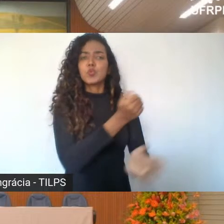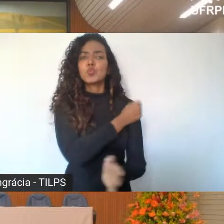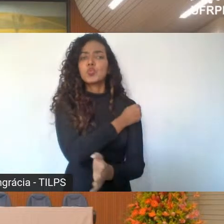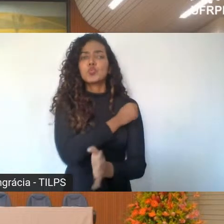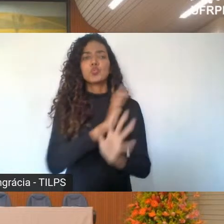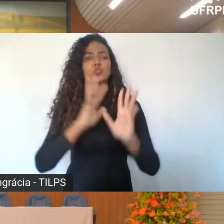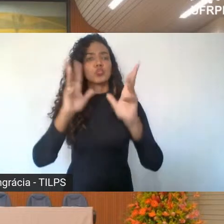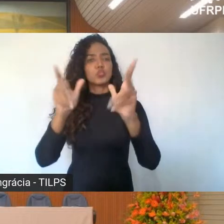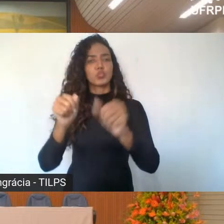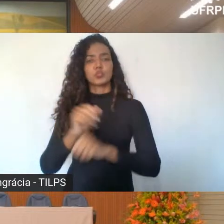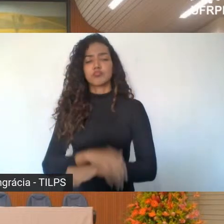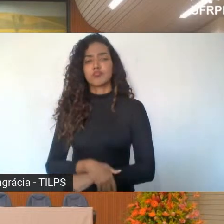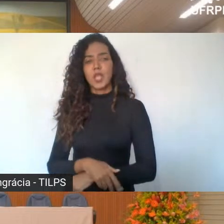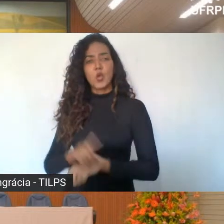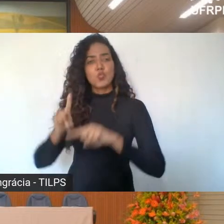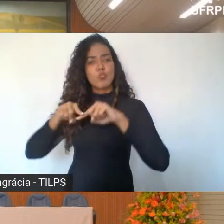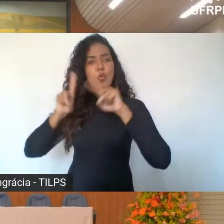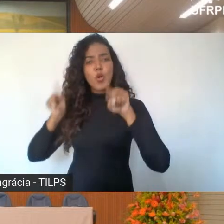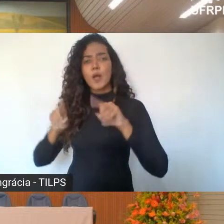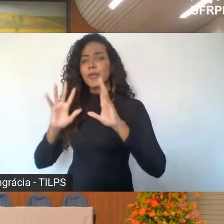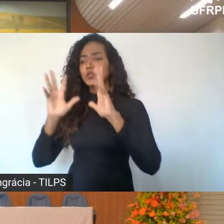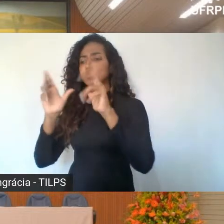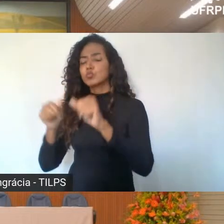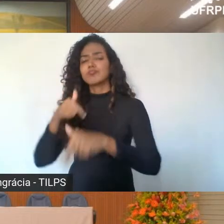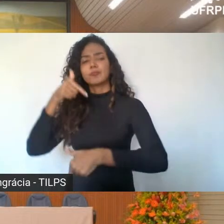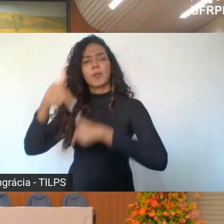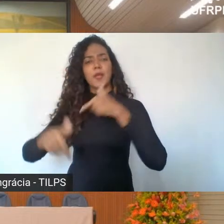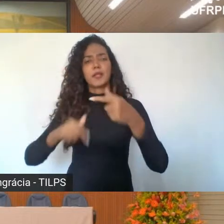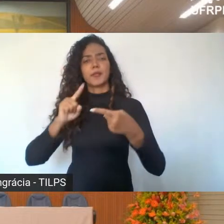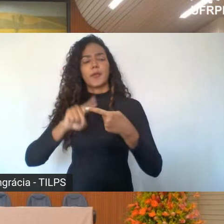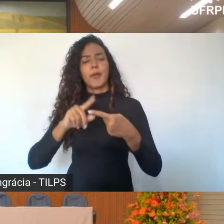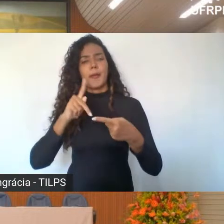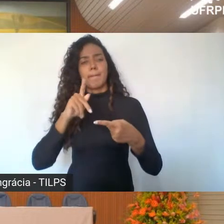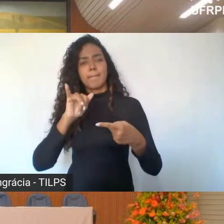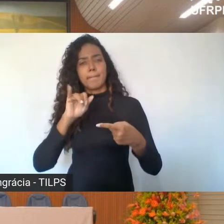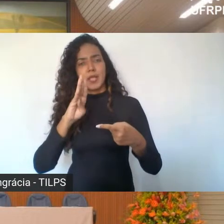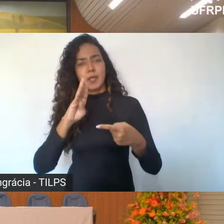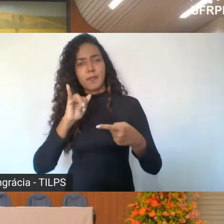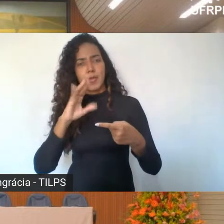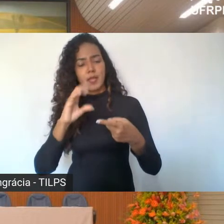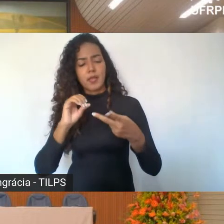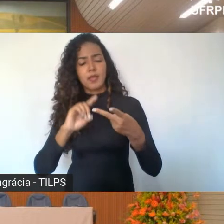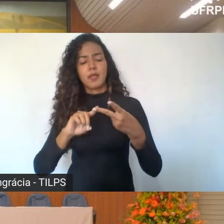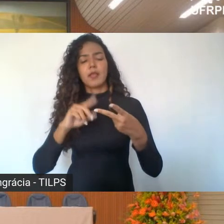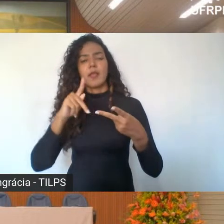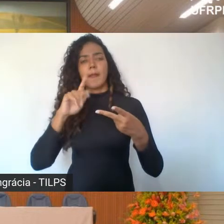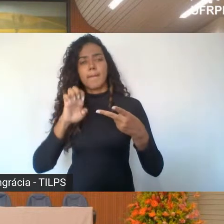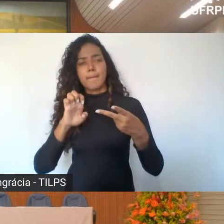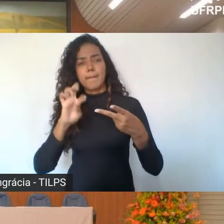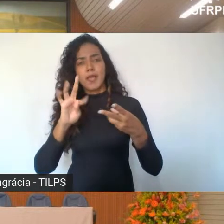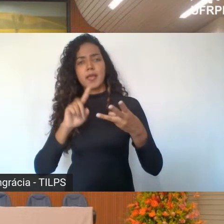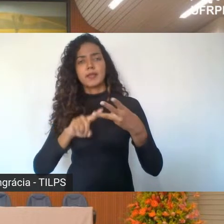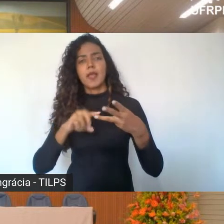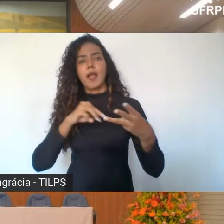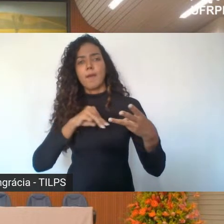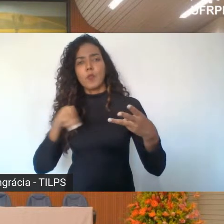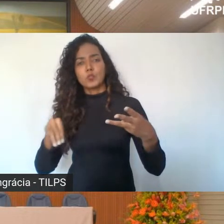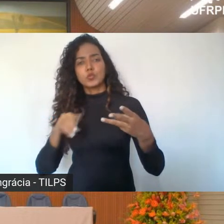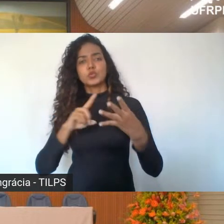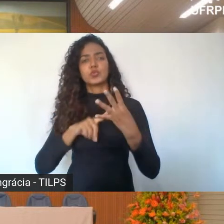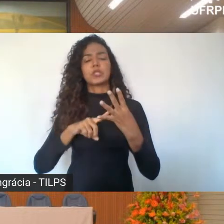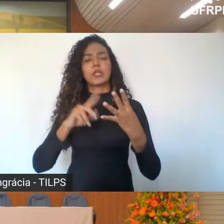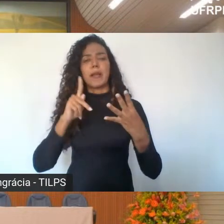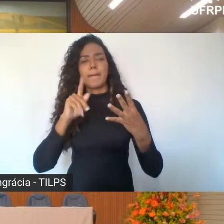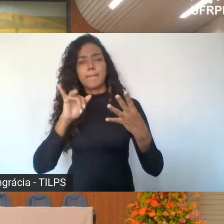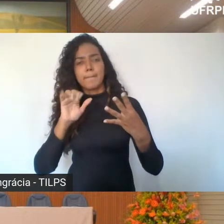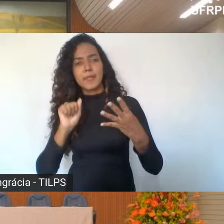estão funcionando. O PIBID, o PET, a monitoria, o BIA,